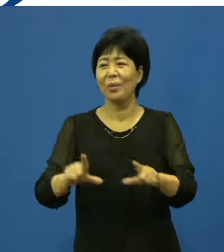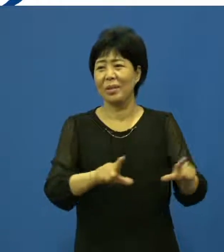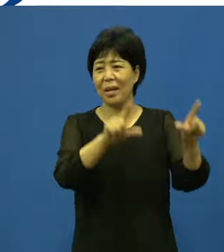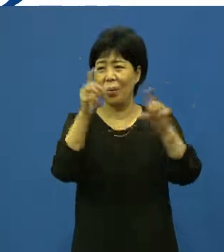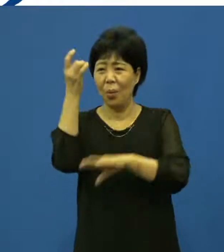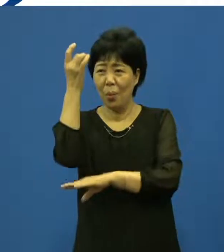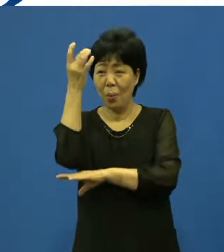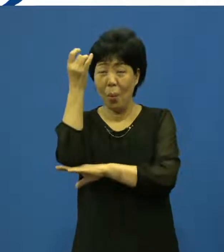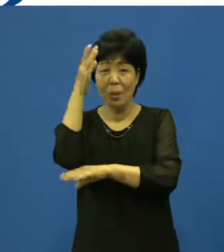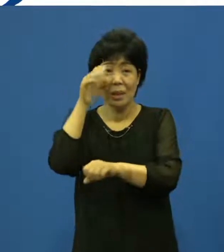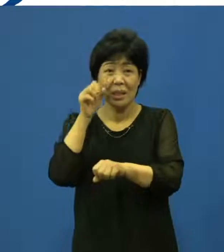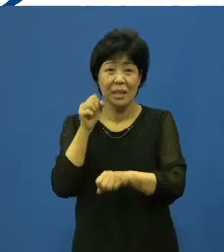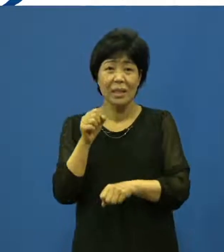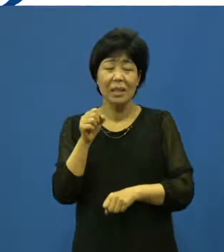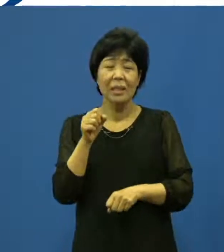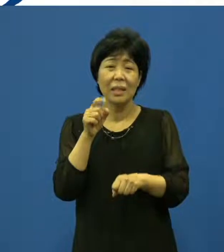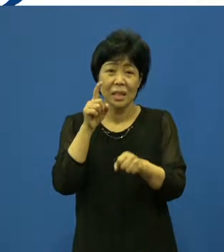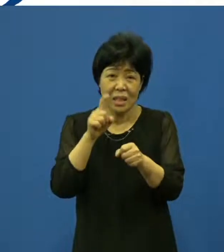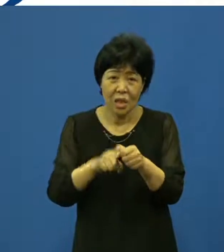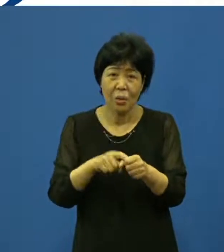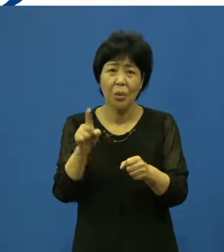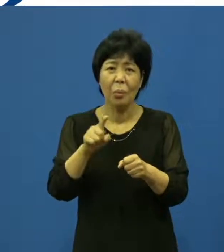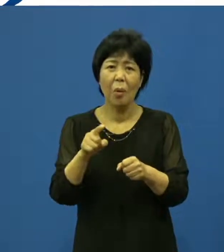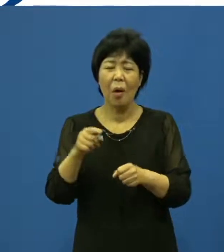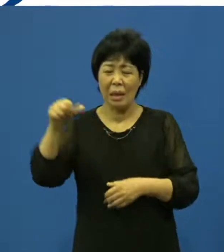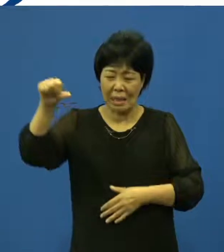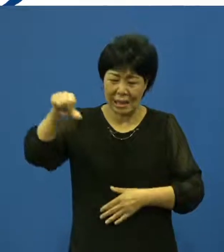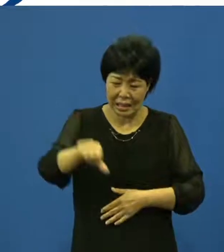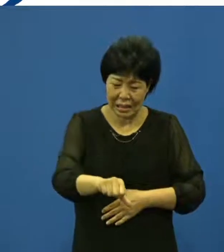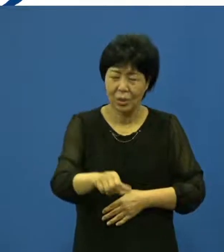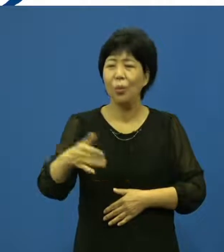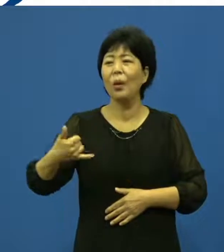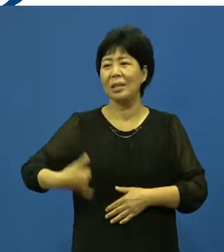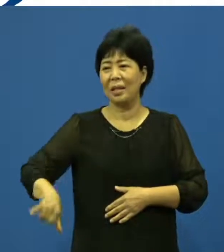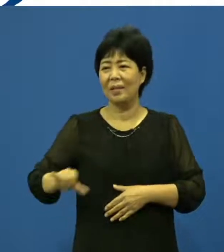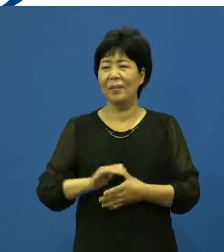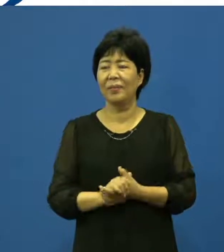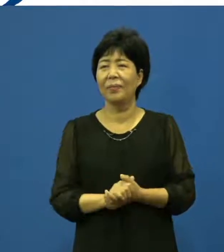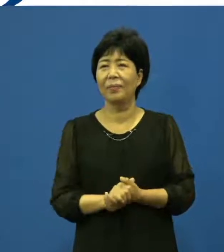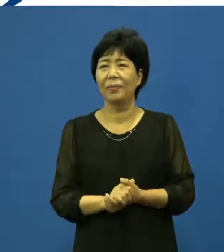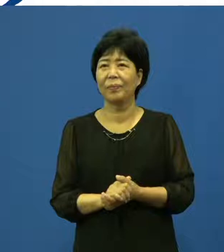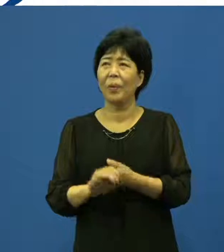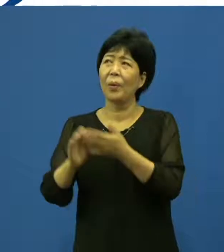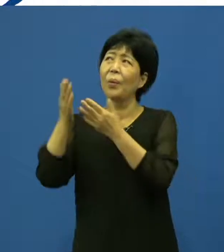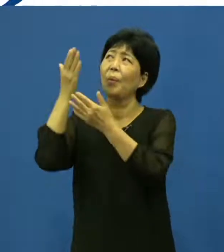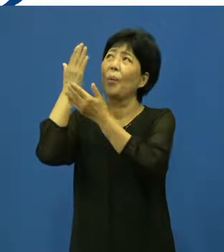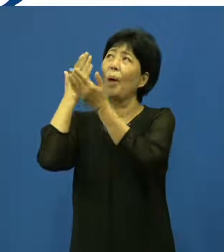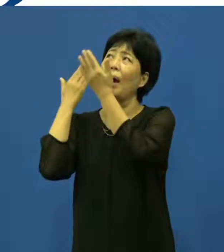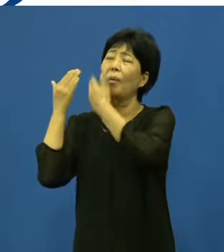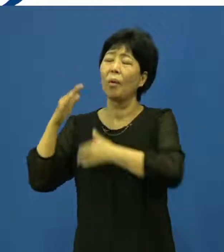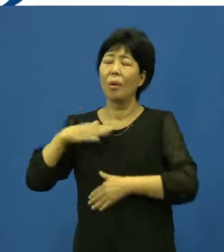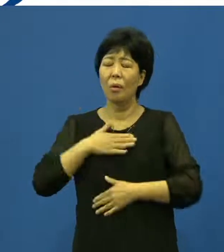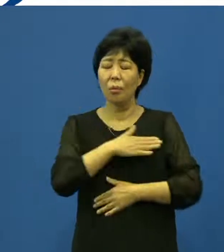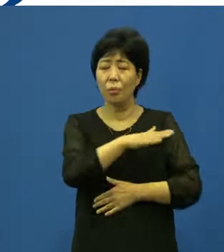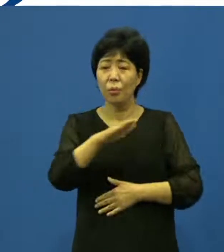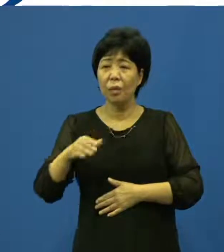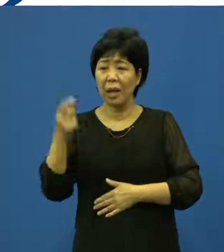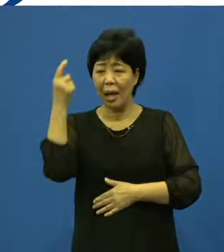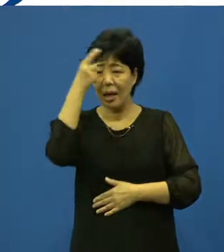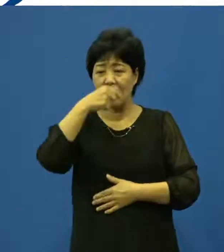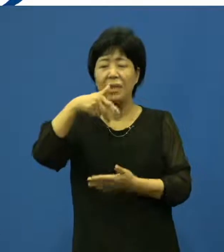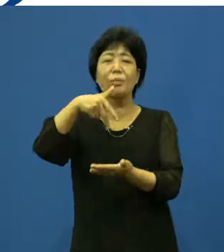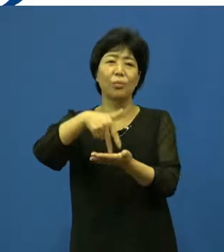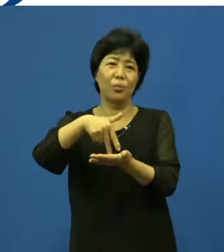본질상 진노의 자녀이었더니 그랬습니다. 우리의 과거를, 우리의 신분을 잘 소개하고 있습니다.